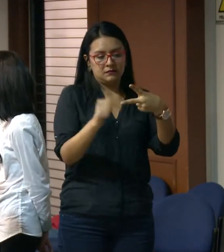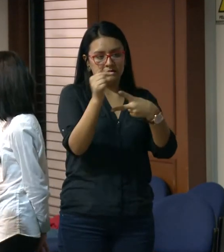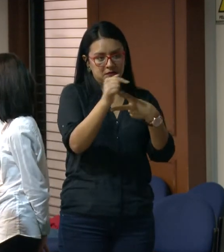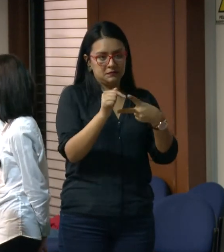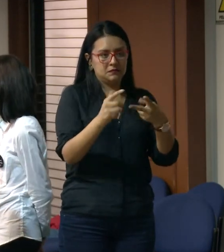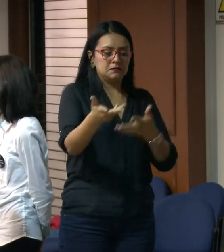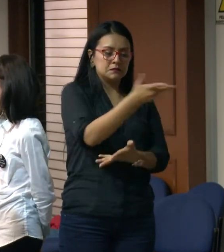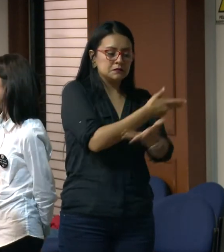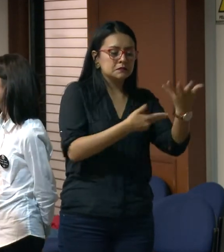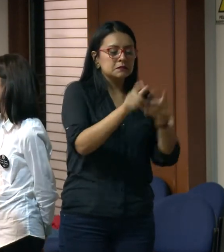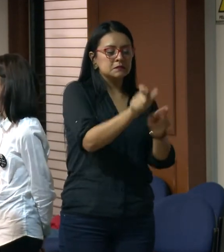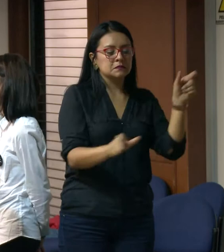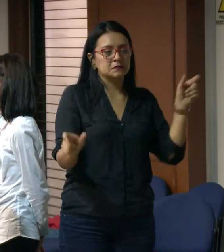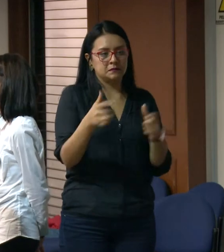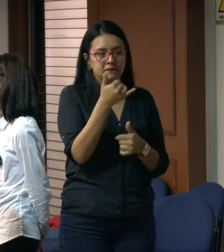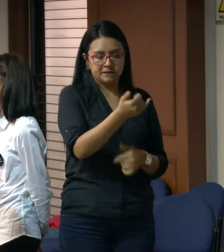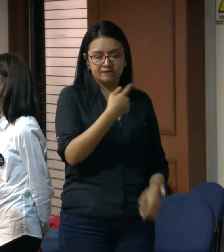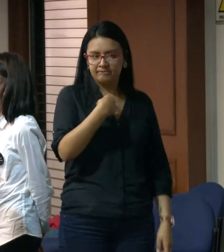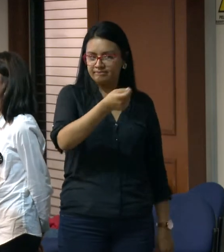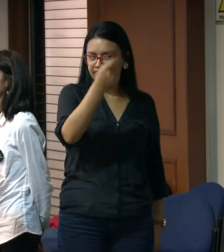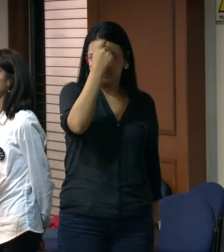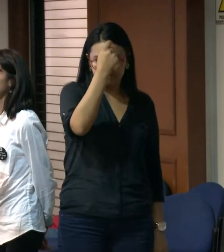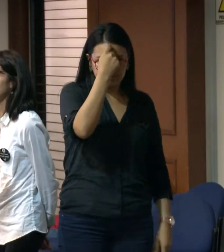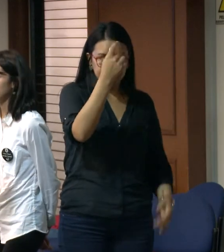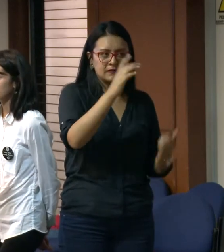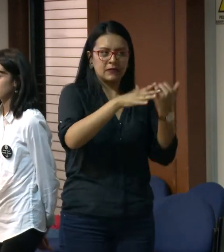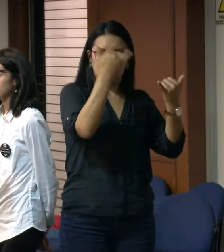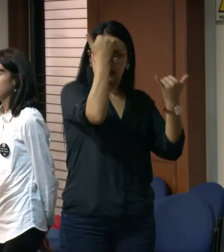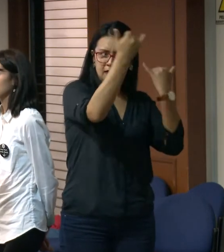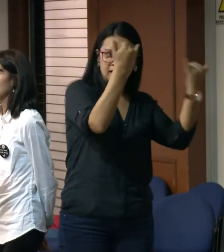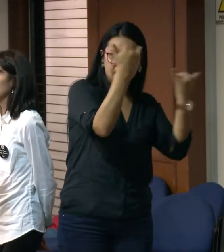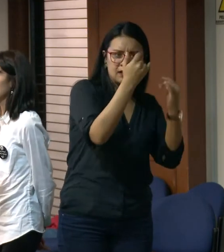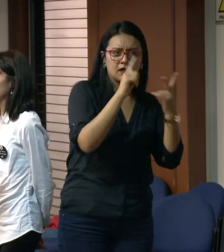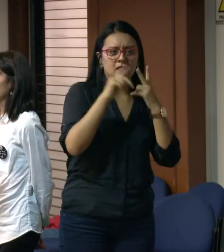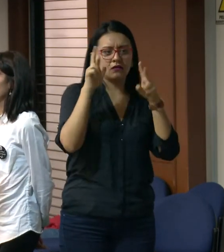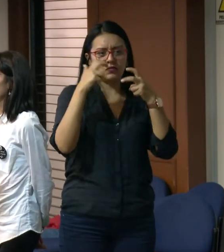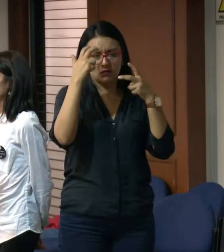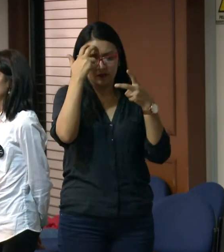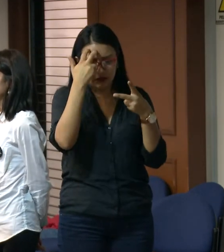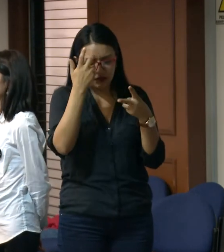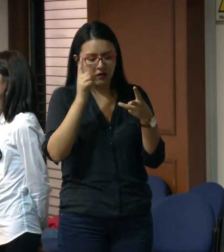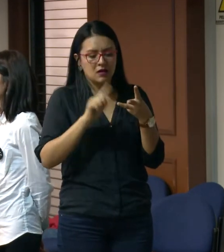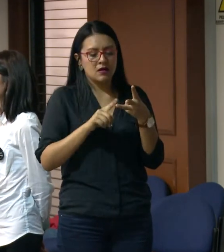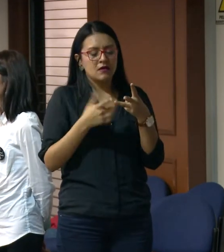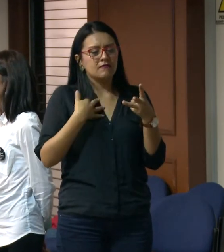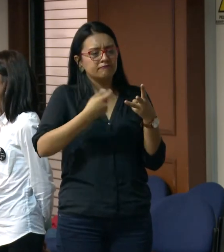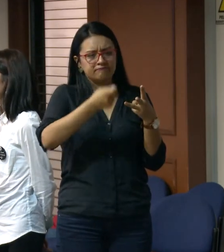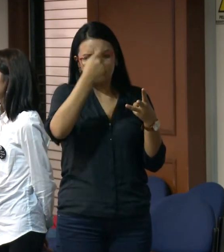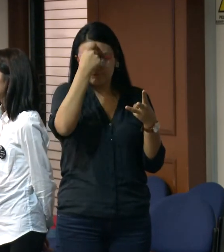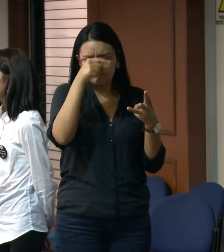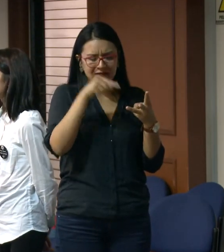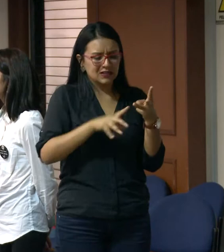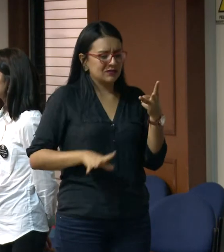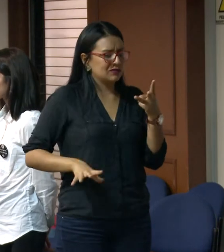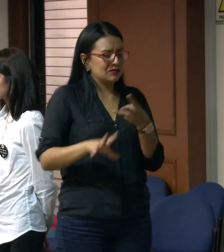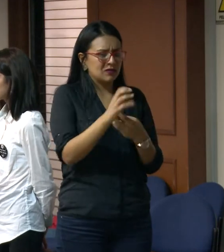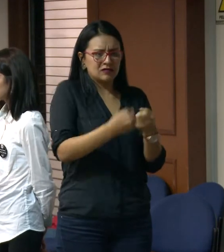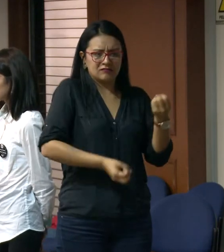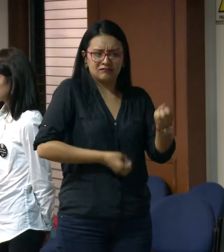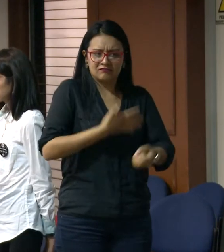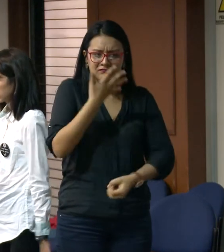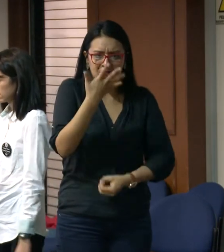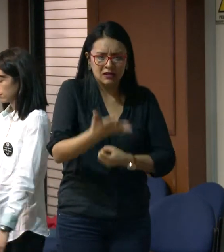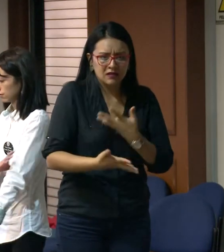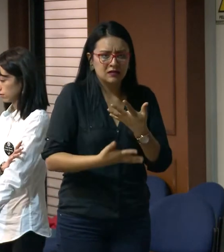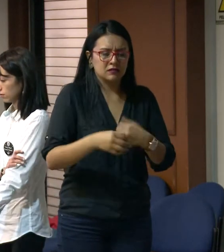la interacción de dos personas. Allí se tienen en cuenta las ideas, los conocimientos, asimismo se tienen en cuenta todas las expresiones,